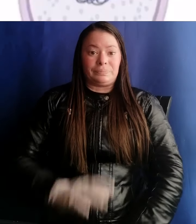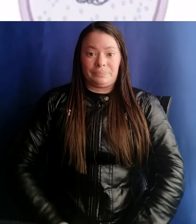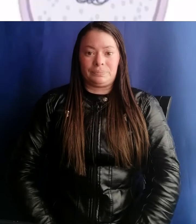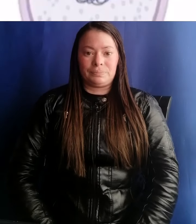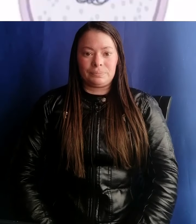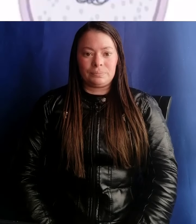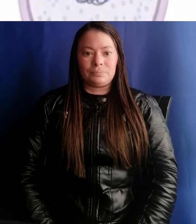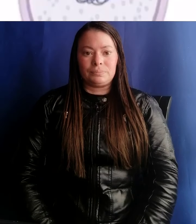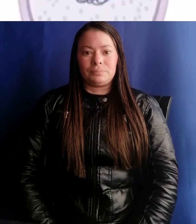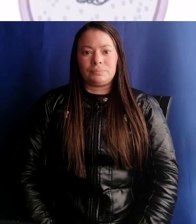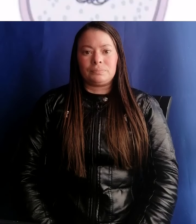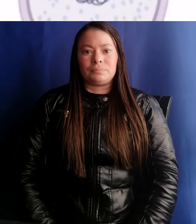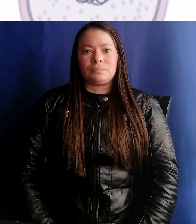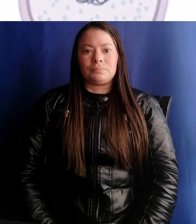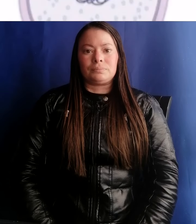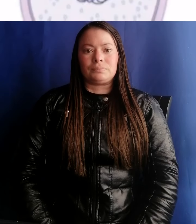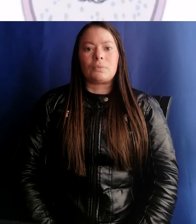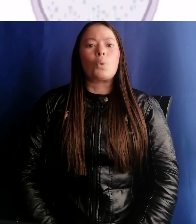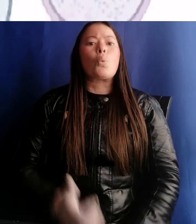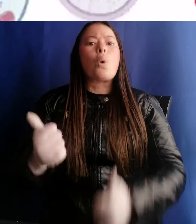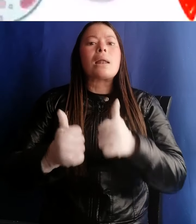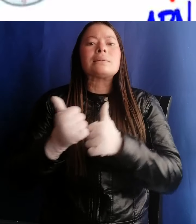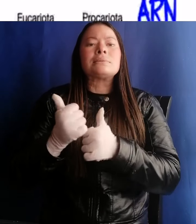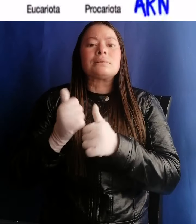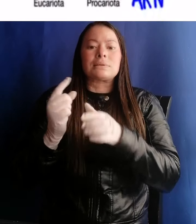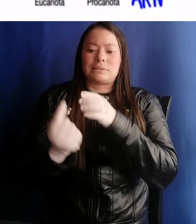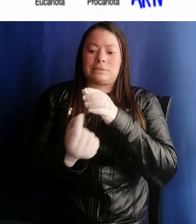Aquí hay un montón de ribosomas en la célula procariota.